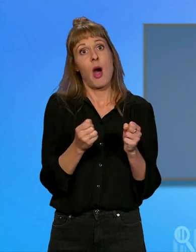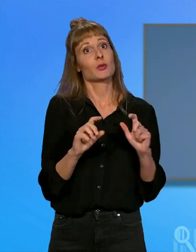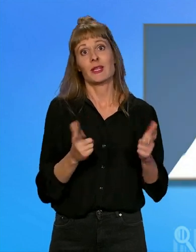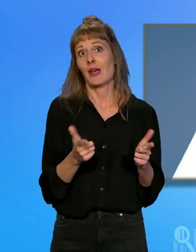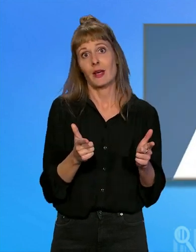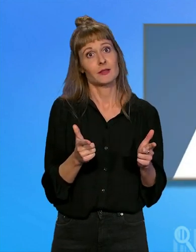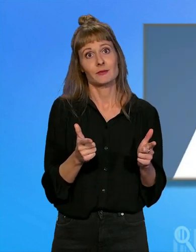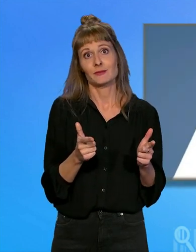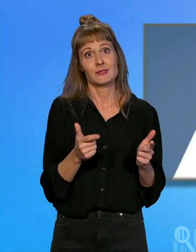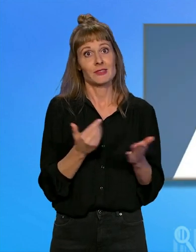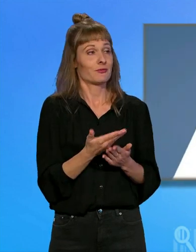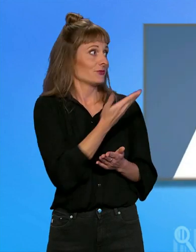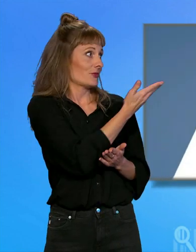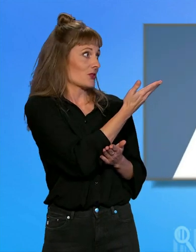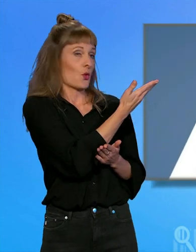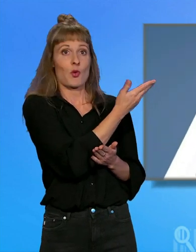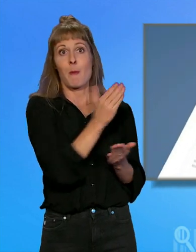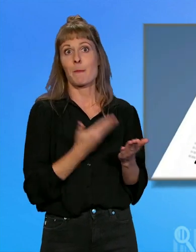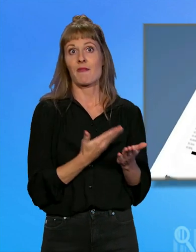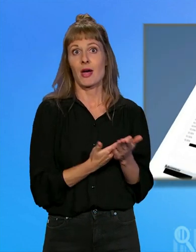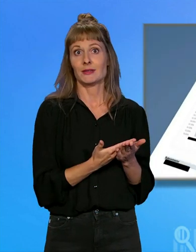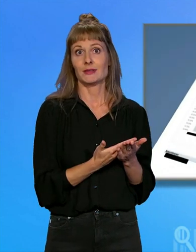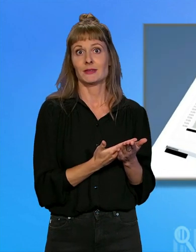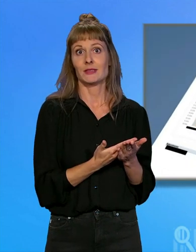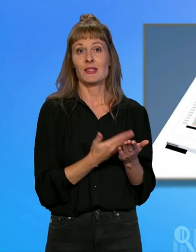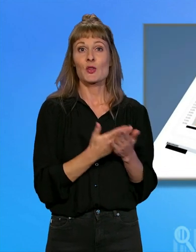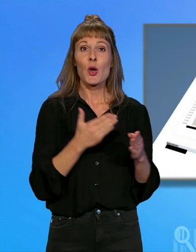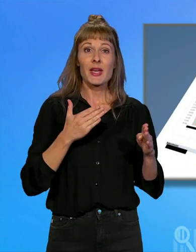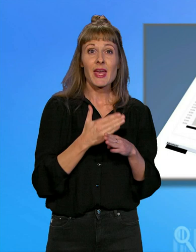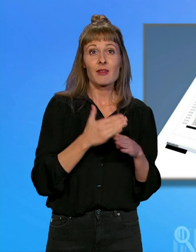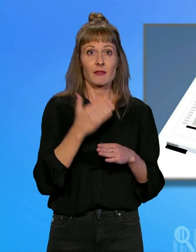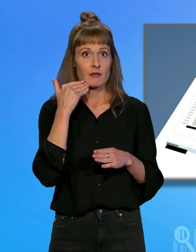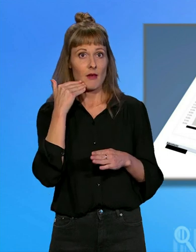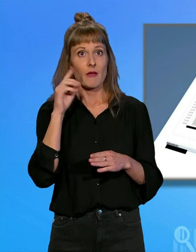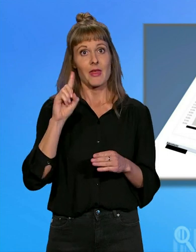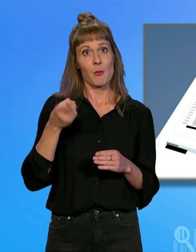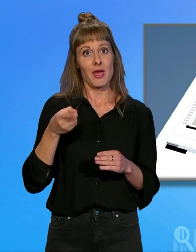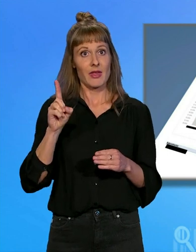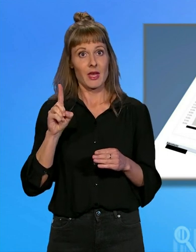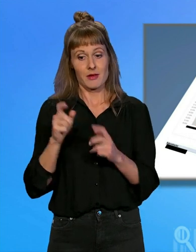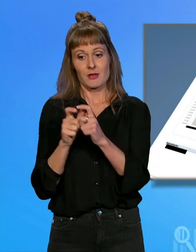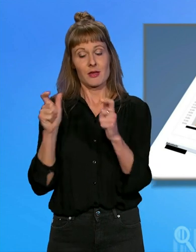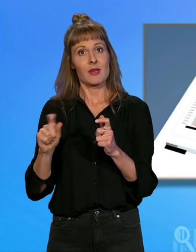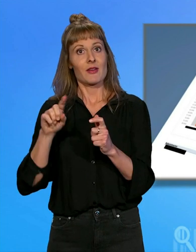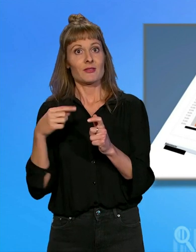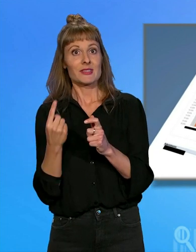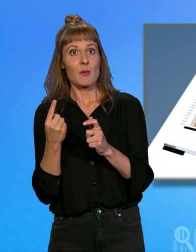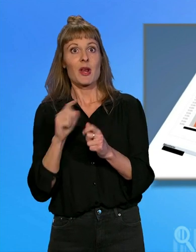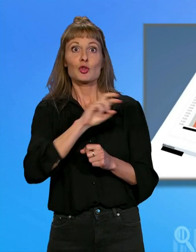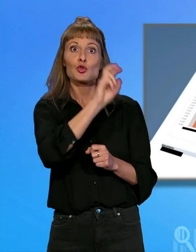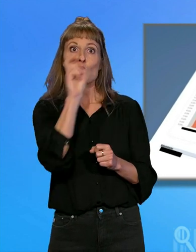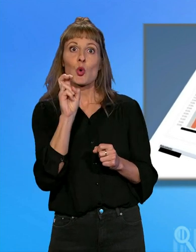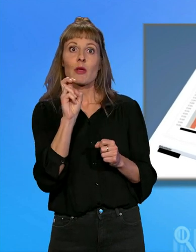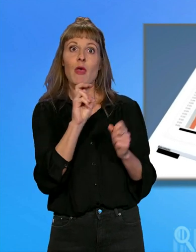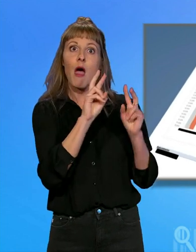Das belegt dieses Dokument. Jeden Tag wertet DPD die Arbeit der Fahrer und Subunternehmen aus. Auf 2 Stellen